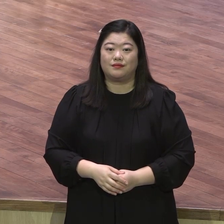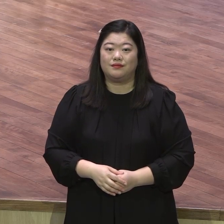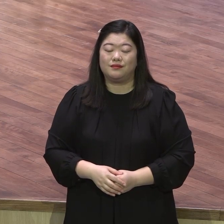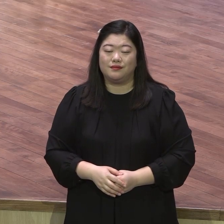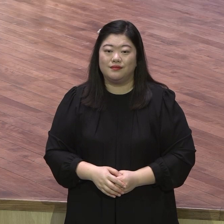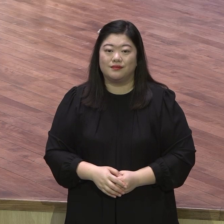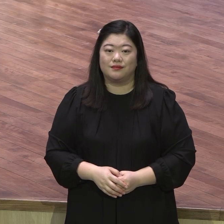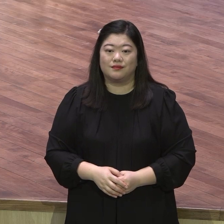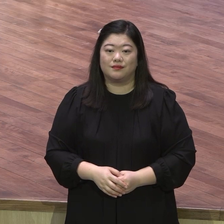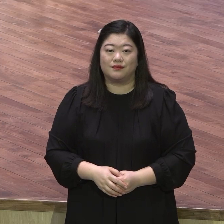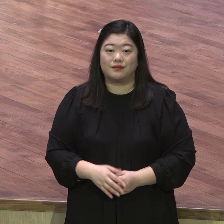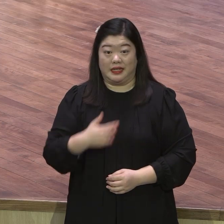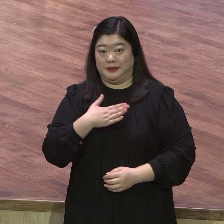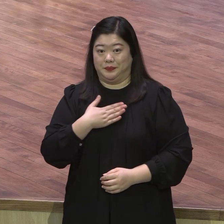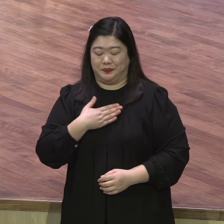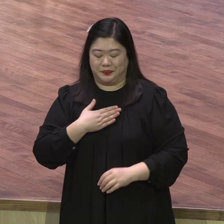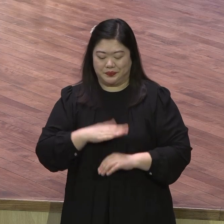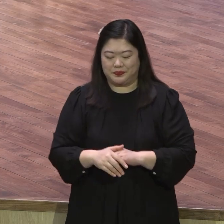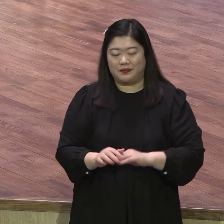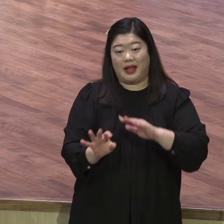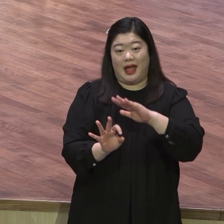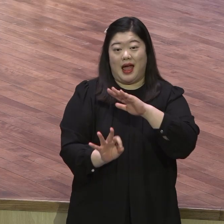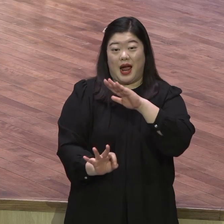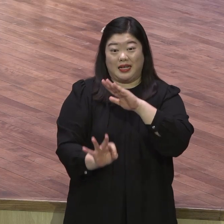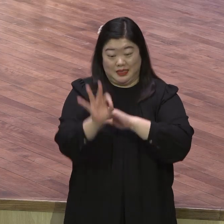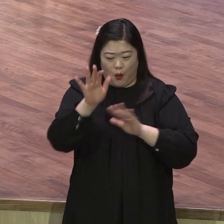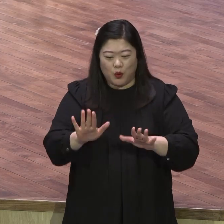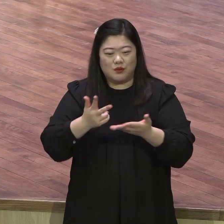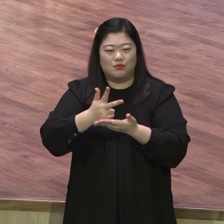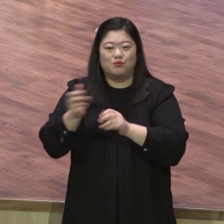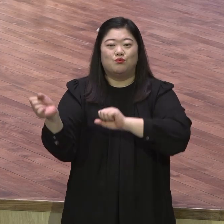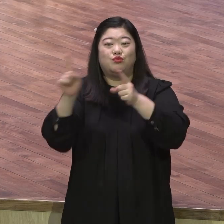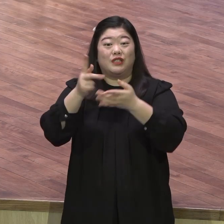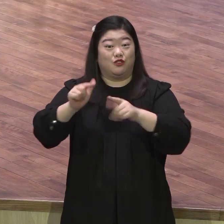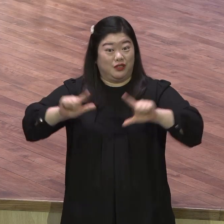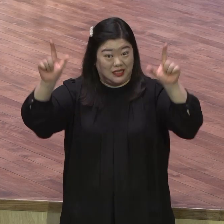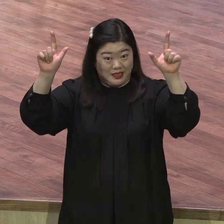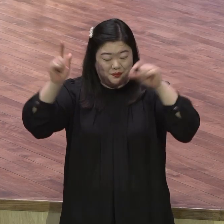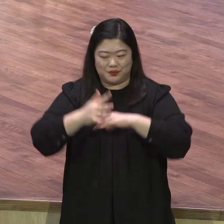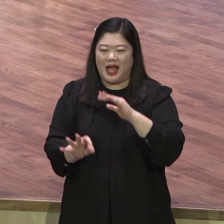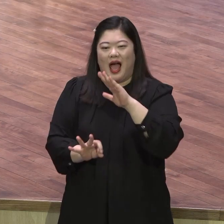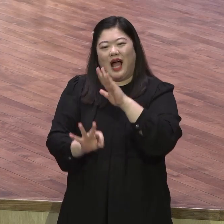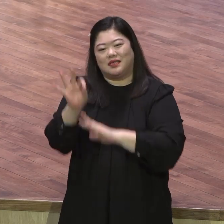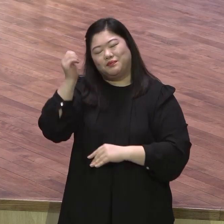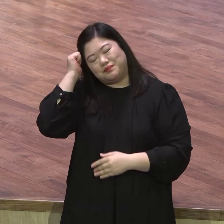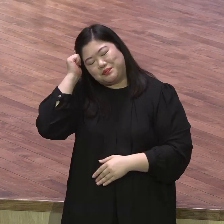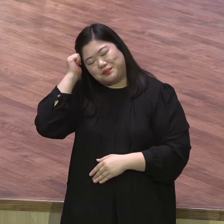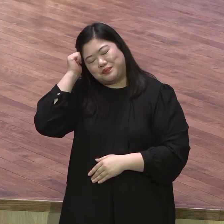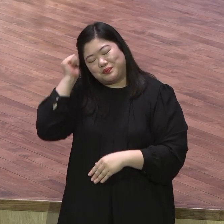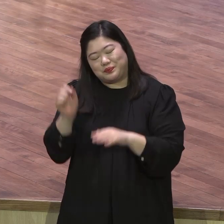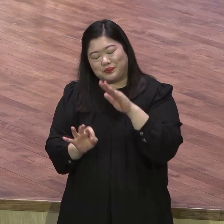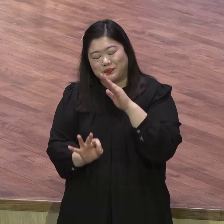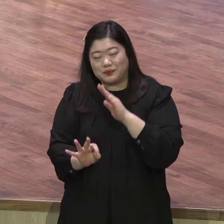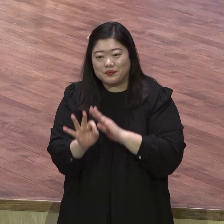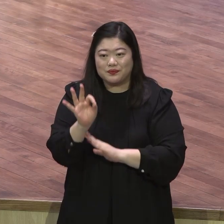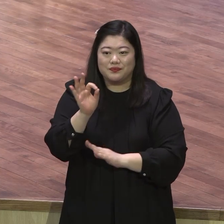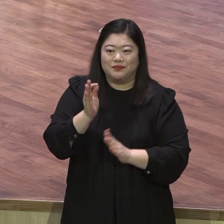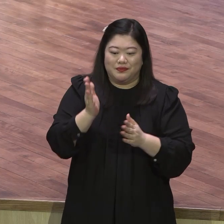저는 아침부터 부활 설교를 준비를 하면서 묵장하는데 자꾸 눈물이 나가지고